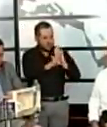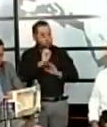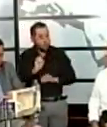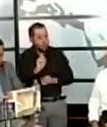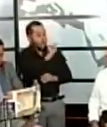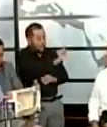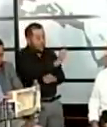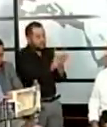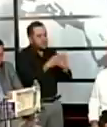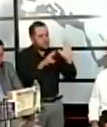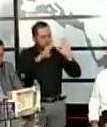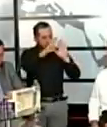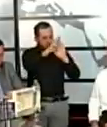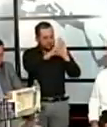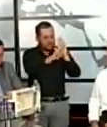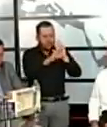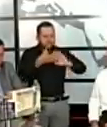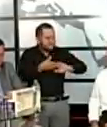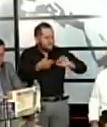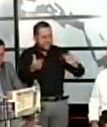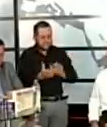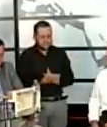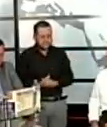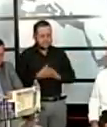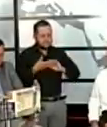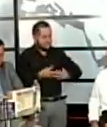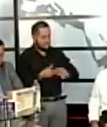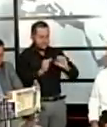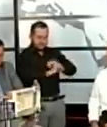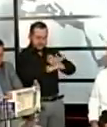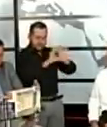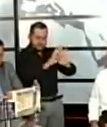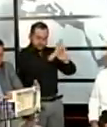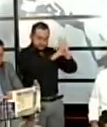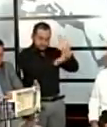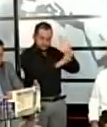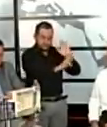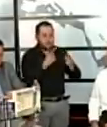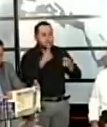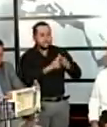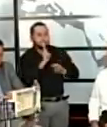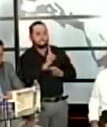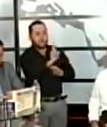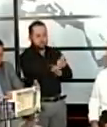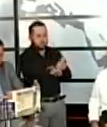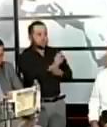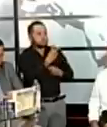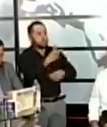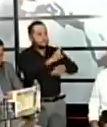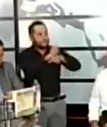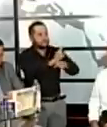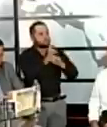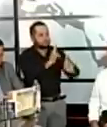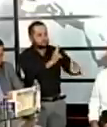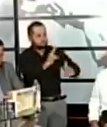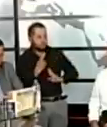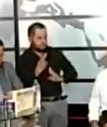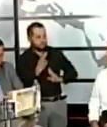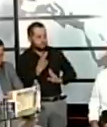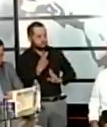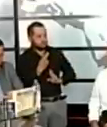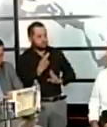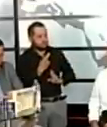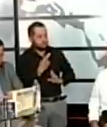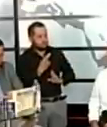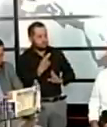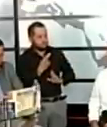las reglas son fáciles, facilitas. Pregunta, 2 minutos de respuesta. Si